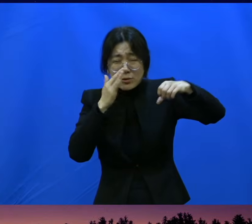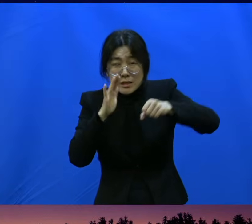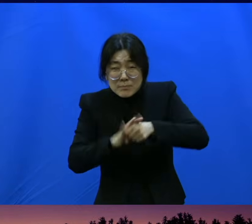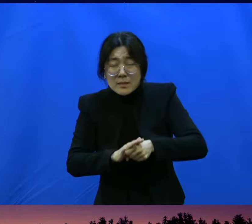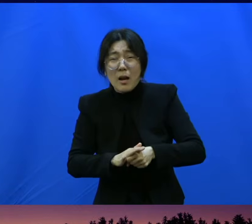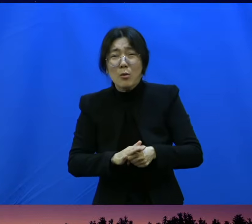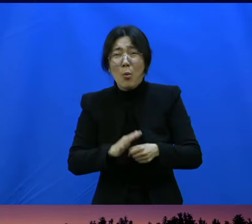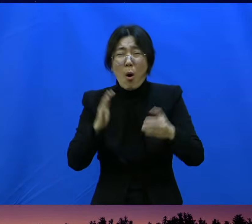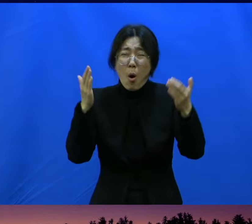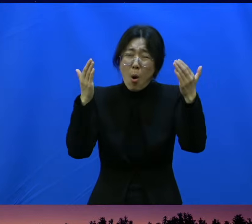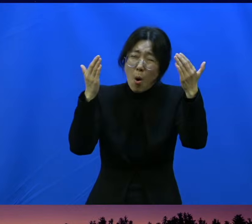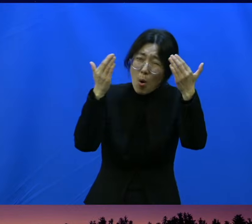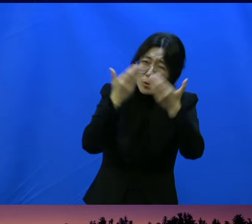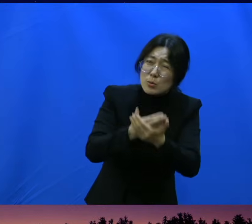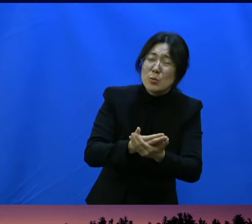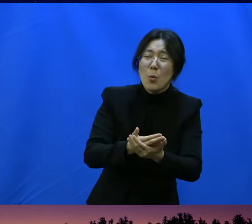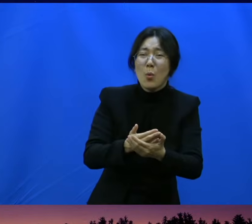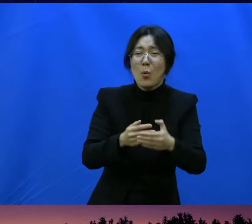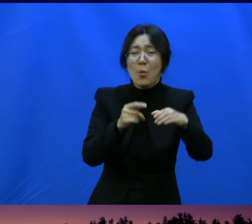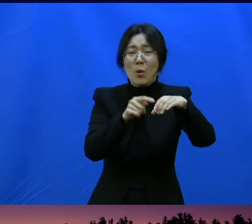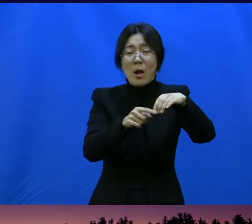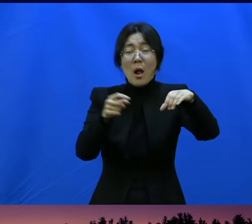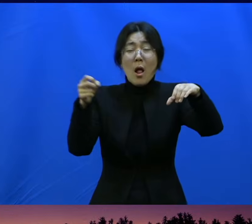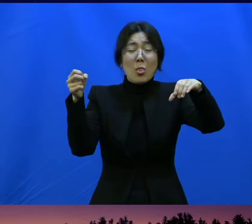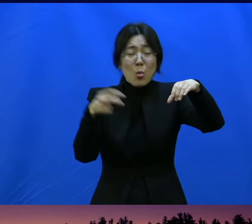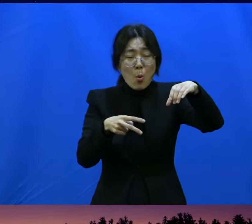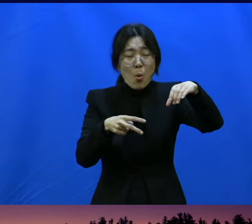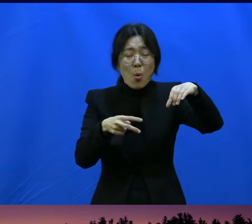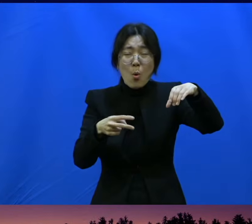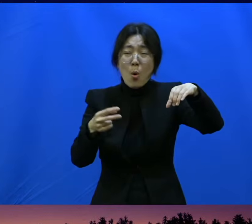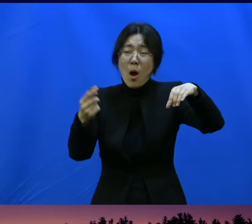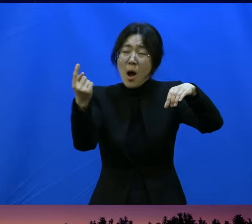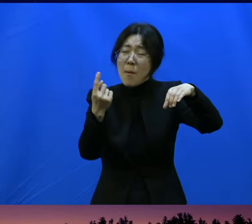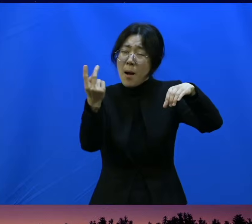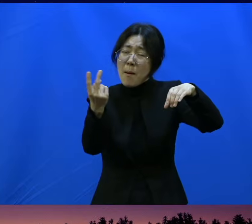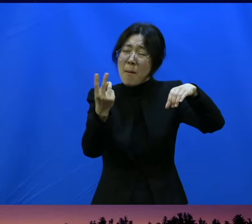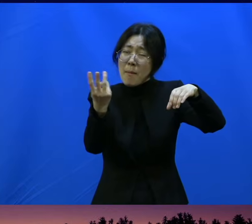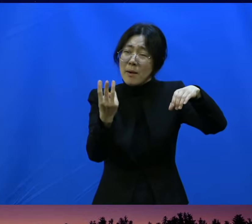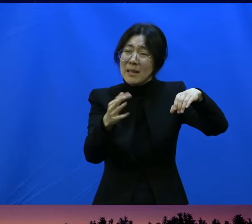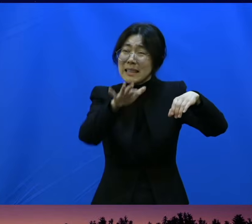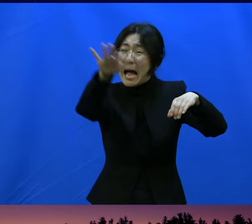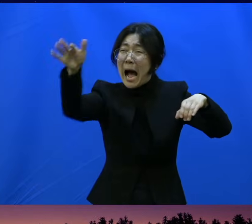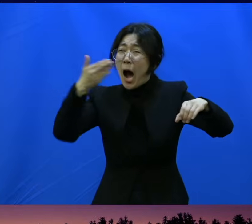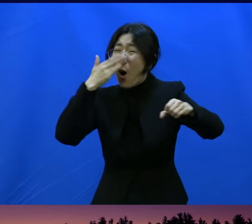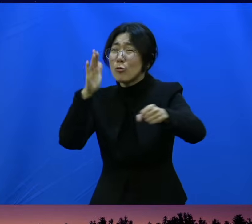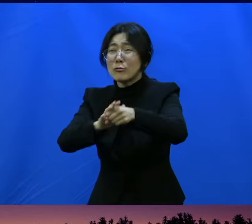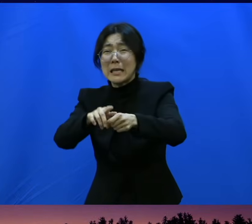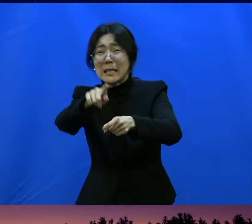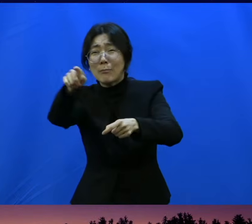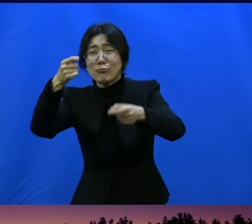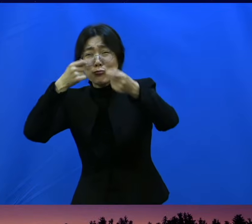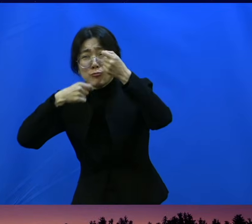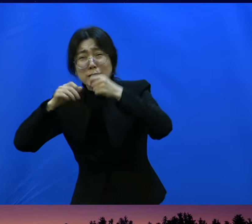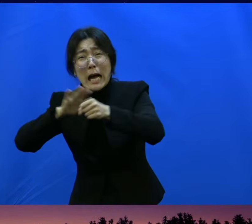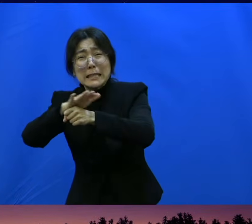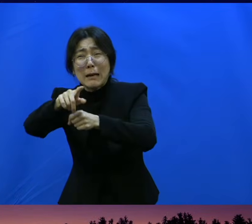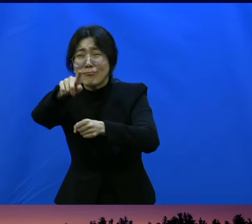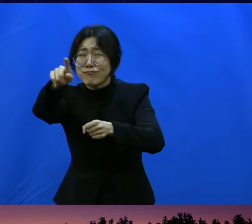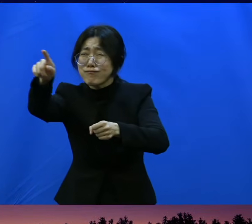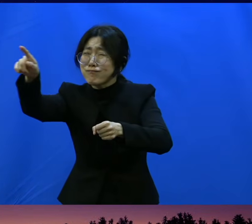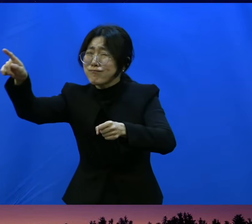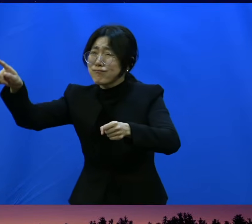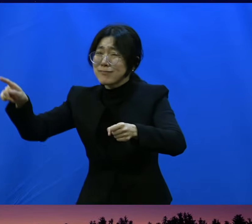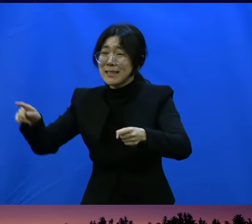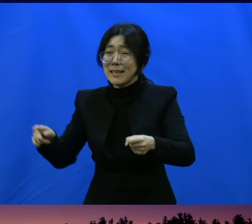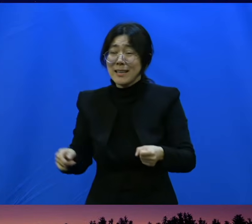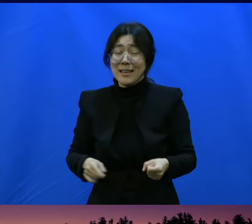순간, 그런데 또 어두운 사람들이 모여. 몇 명입니까? 한두 명도 아니에요. 여러분, 어려울 때